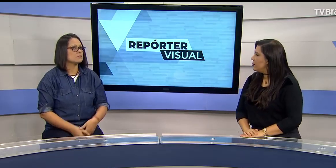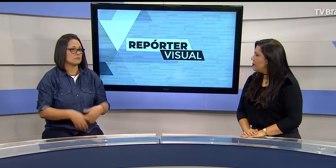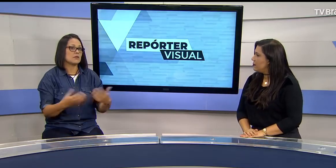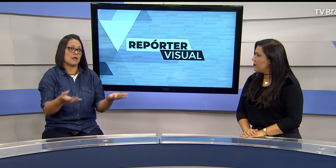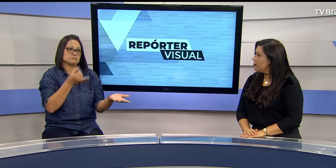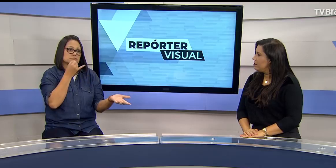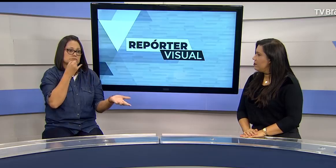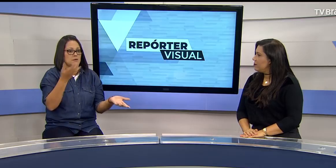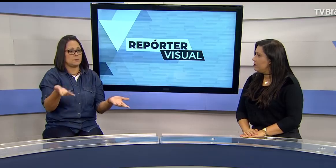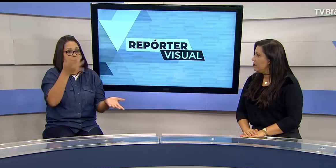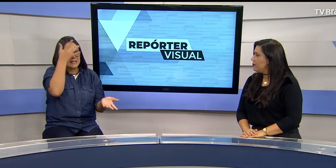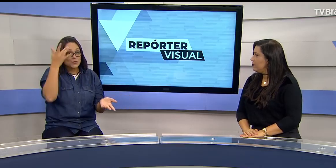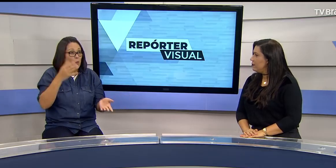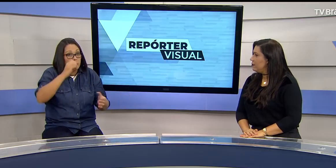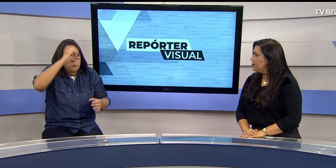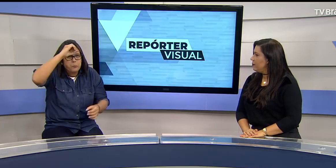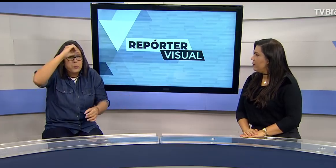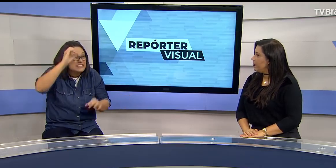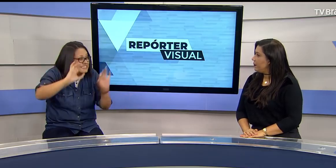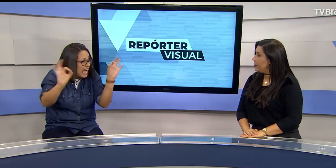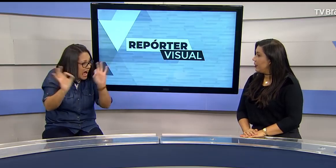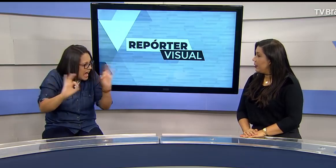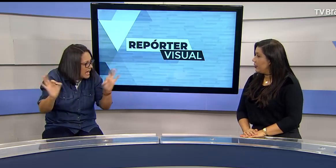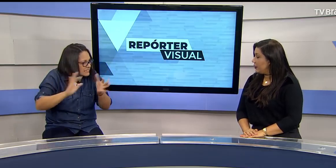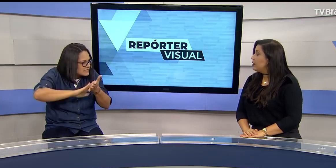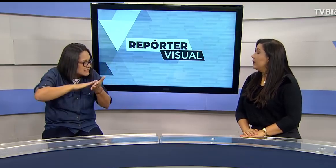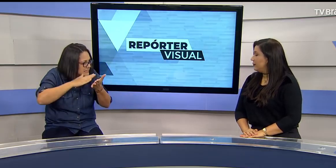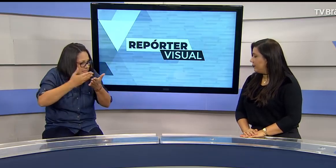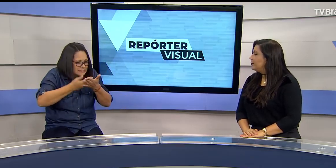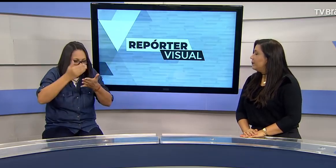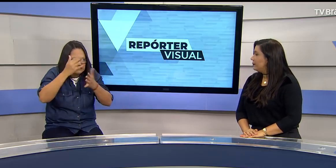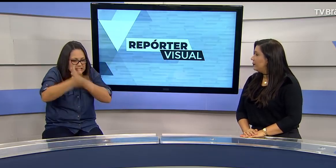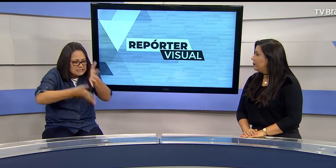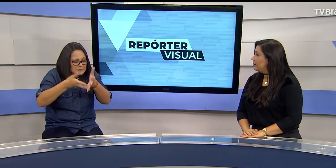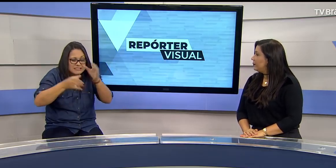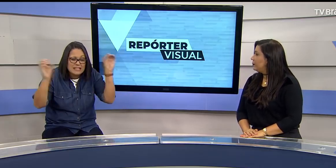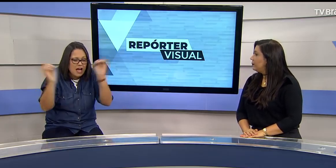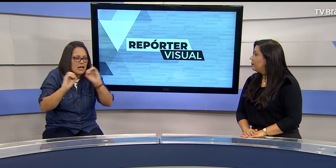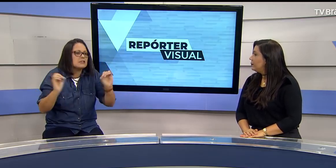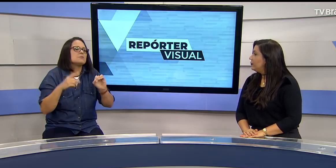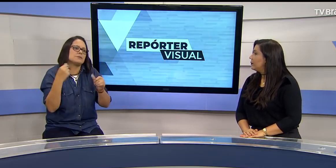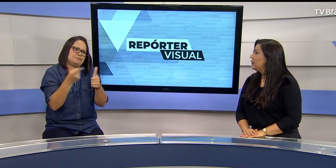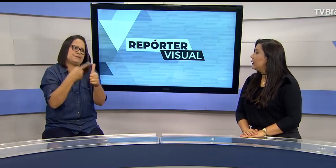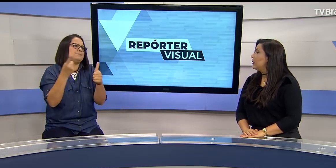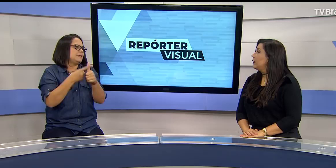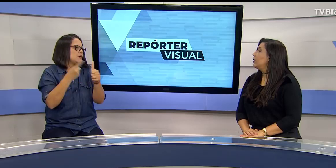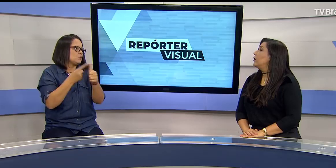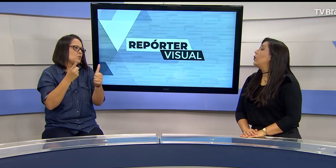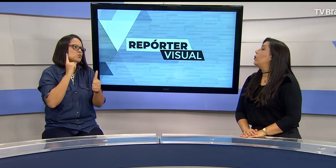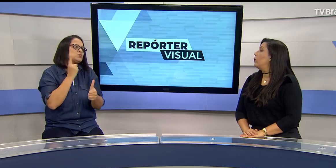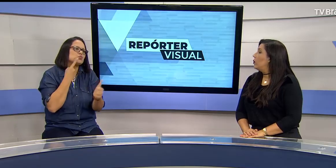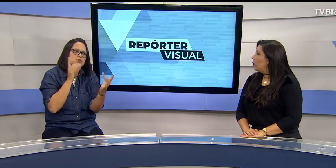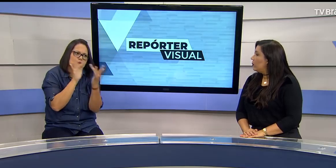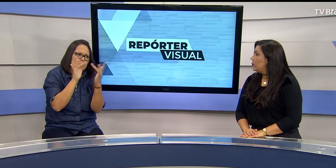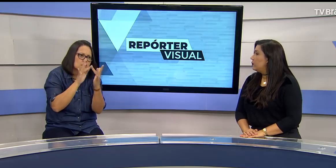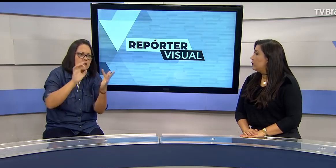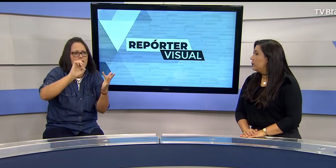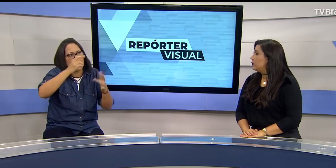Bom, se a pessoa não souber nada de Libras ainda, meu primeiro conselho é fazer contato com surdos e um curso de Libras. Tem que ter